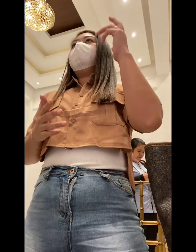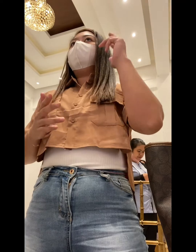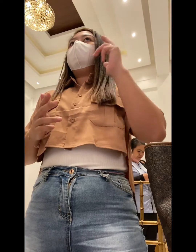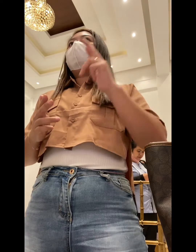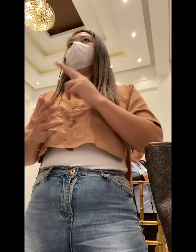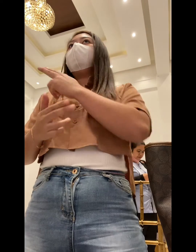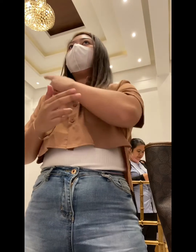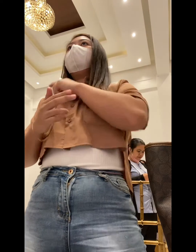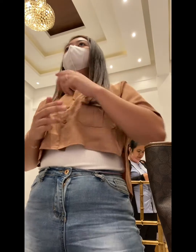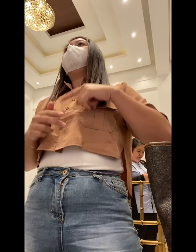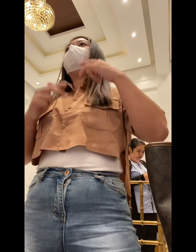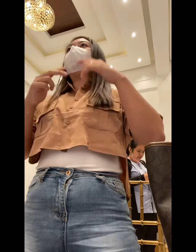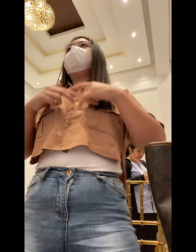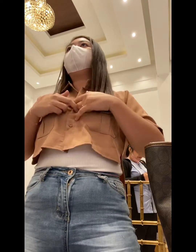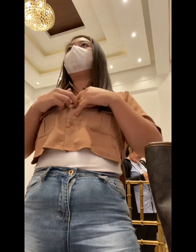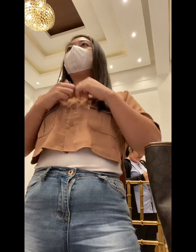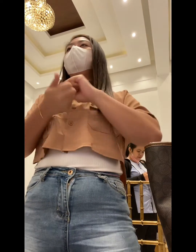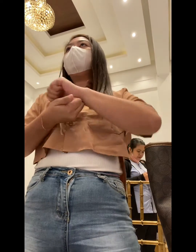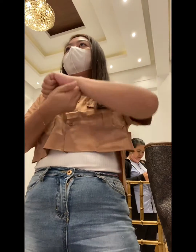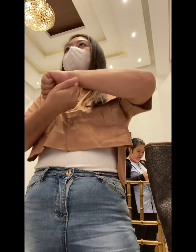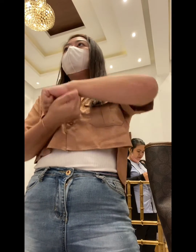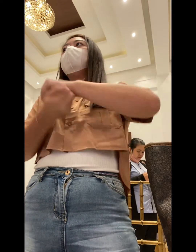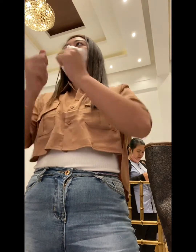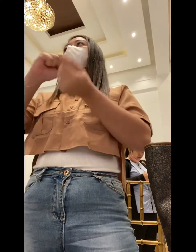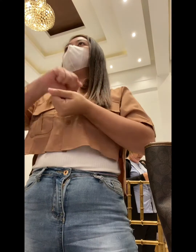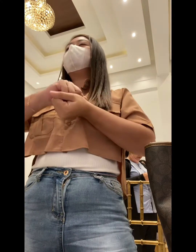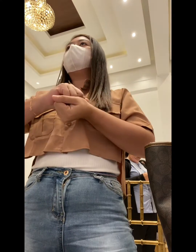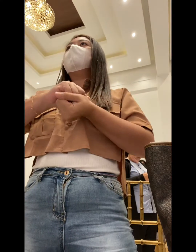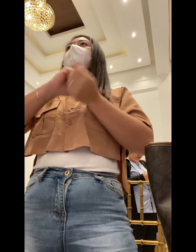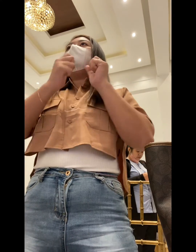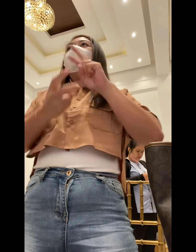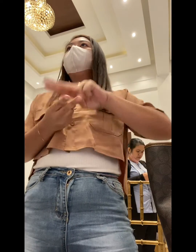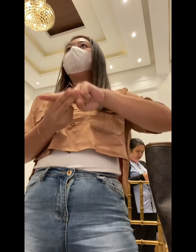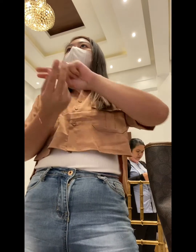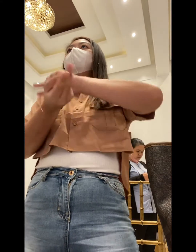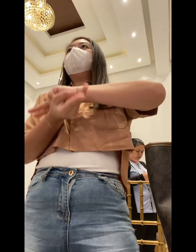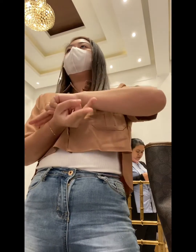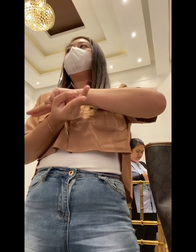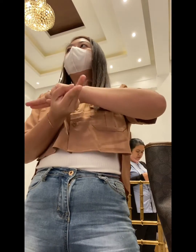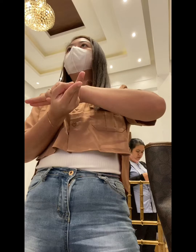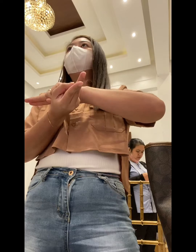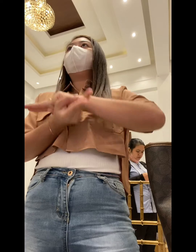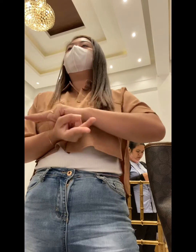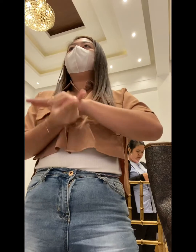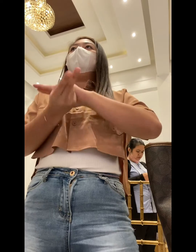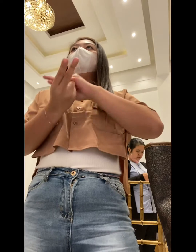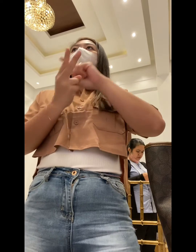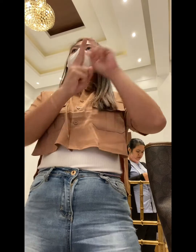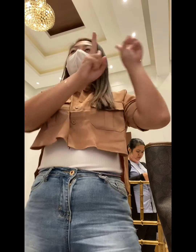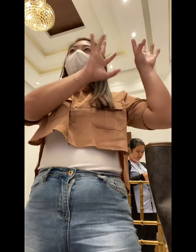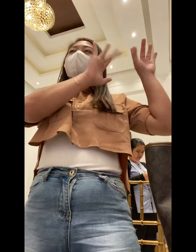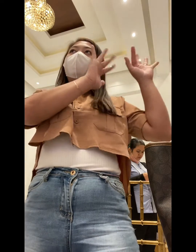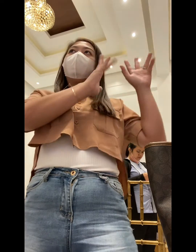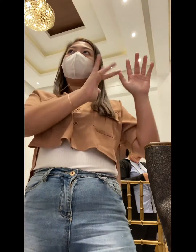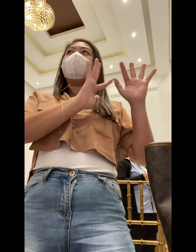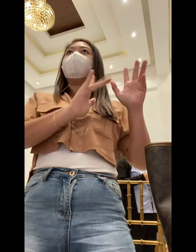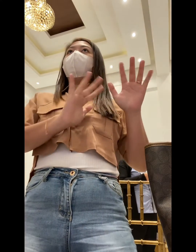masaya dahil nag-e-enjoy kami sa ginagawa namin. Katuwa nga dahil hindi namin nasusundan yung bawat kumpas